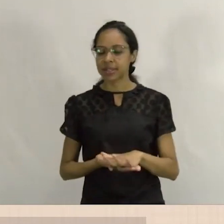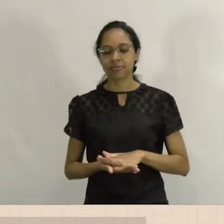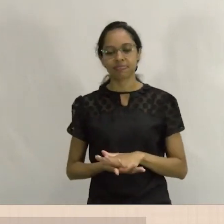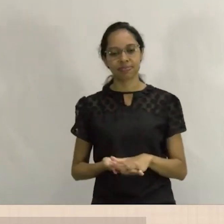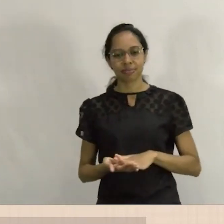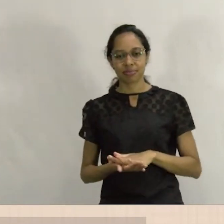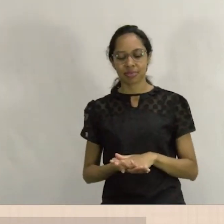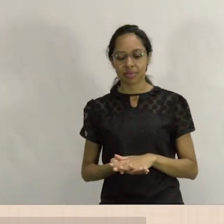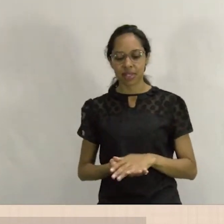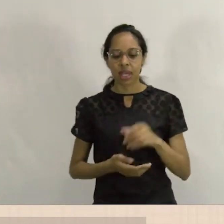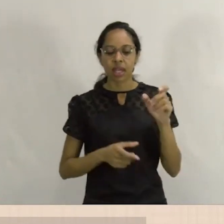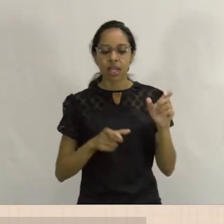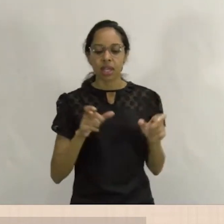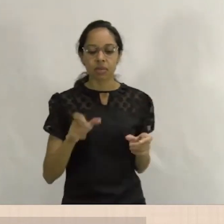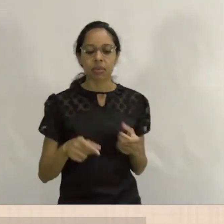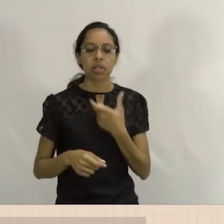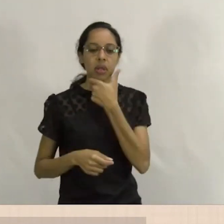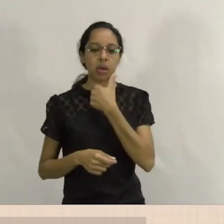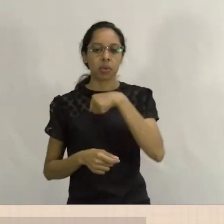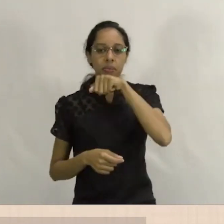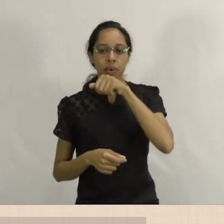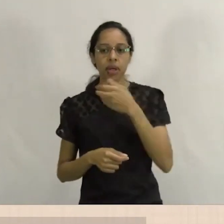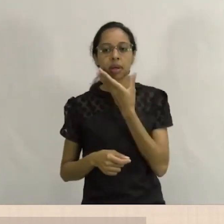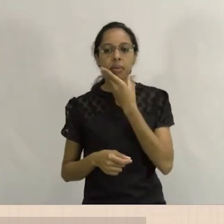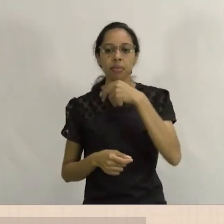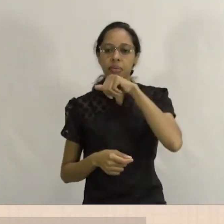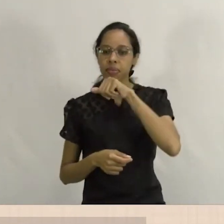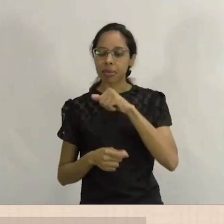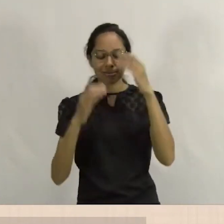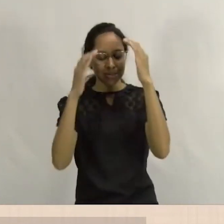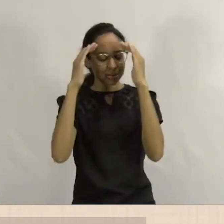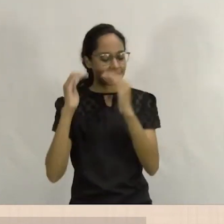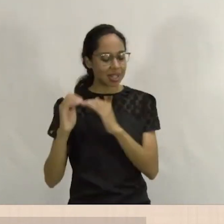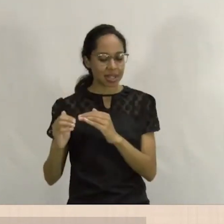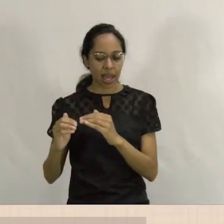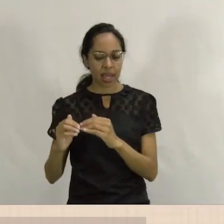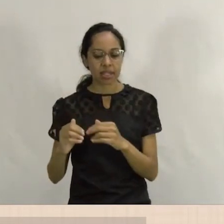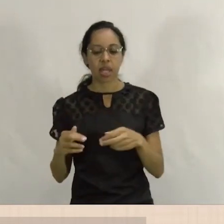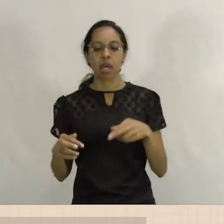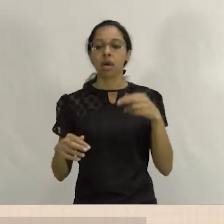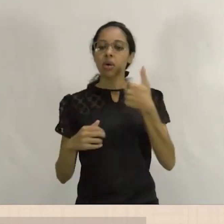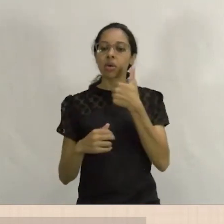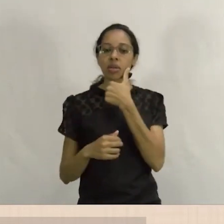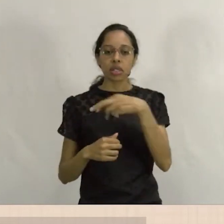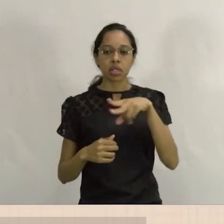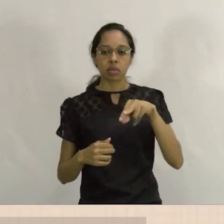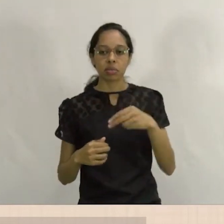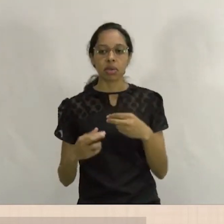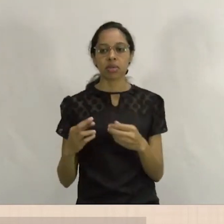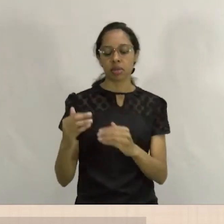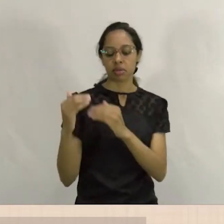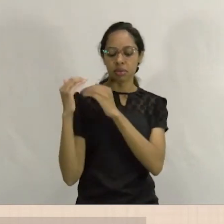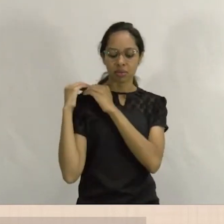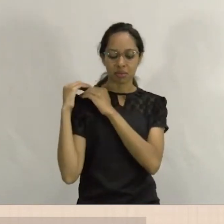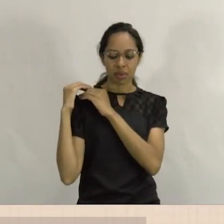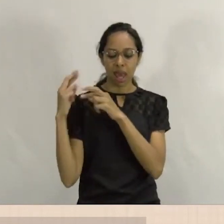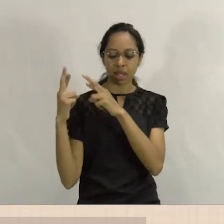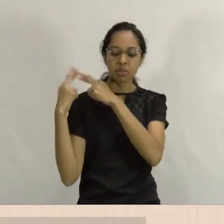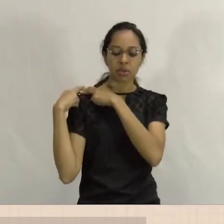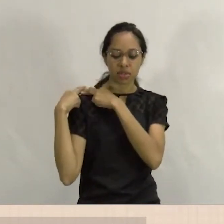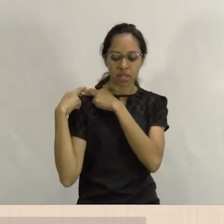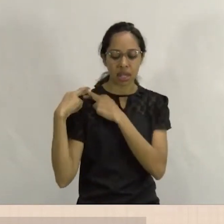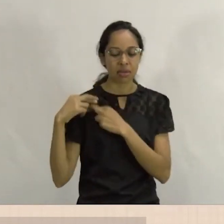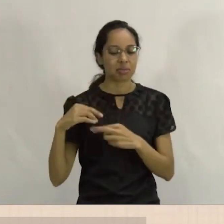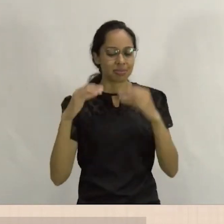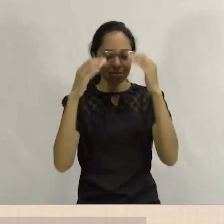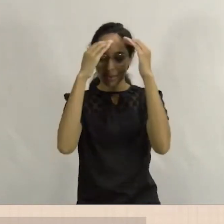àqueles que ajudaram a eles, os irmãos que estão à sua frente, que cuidaram deles, depois se voltam